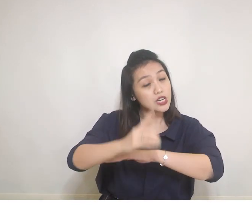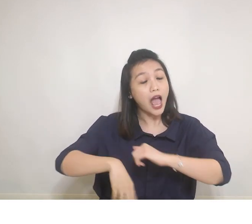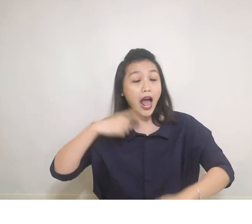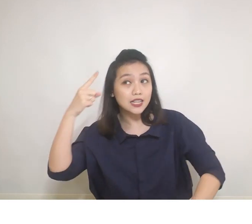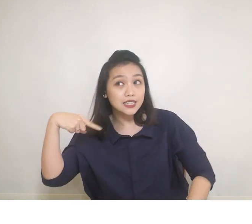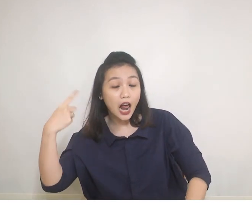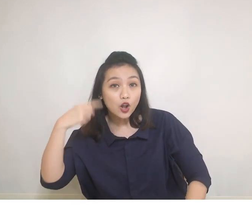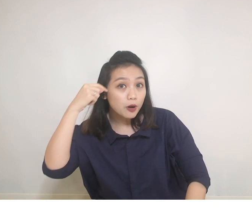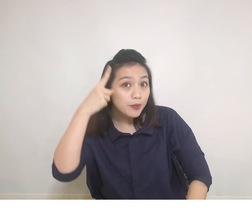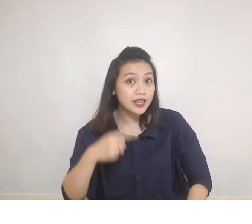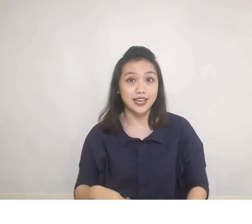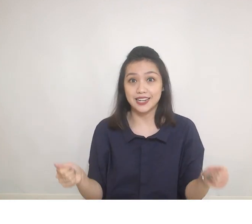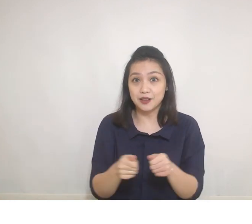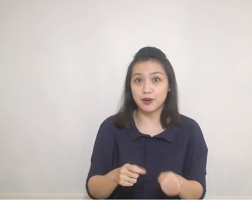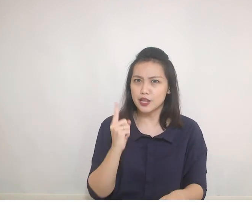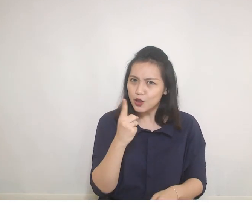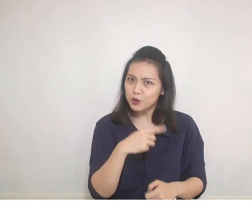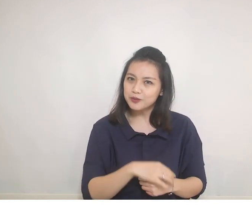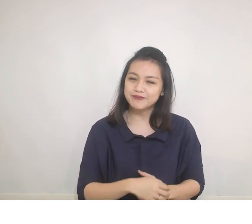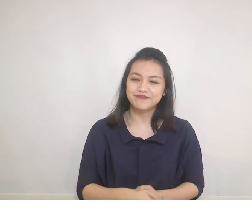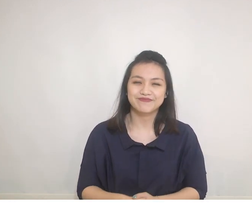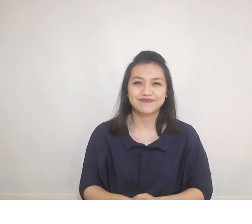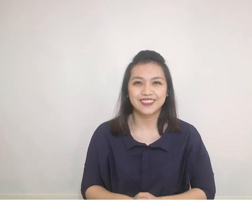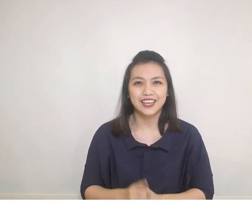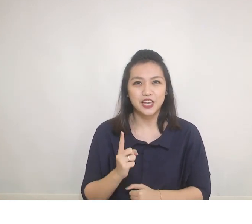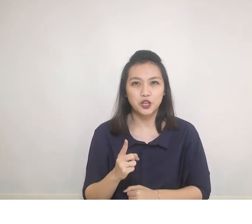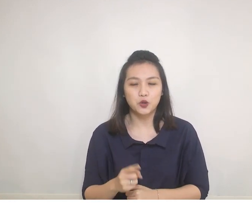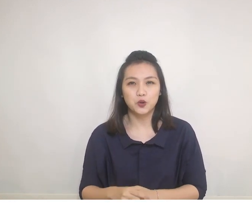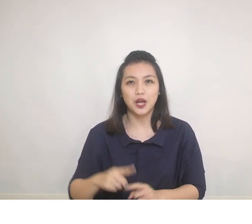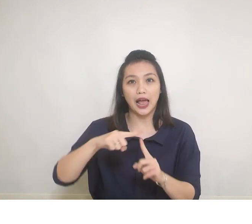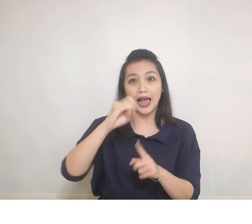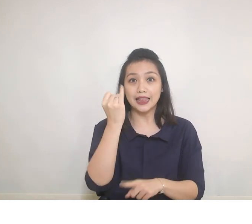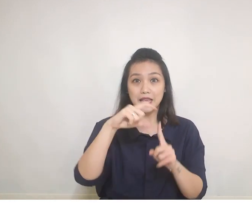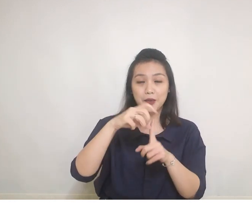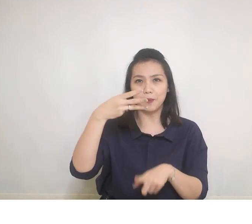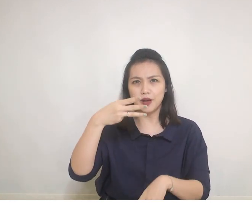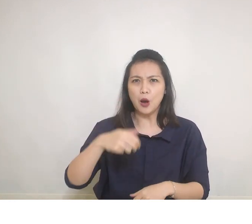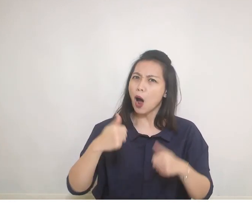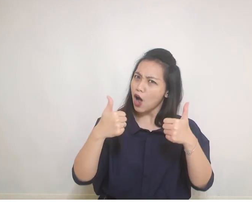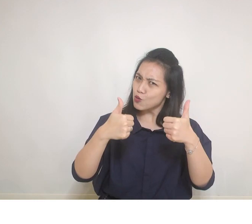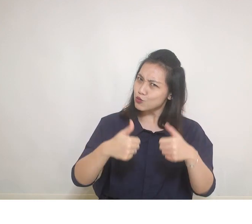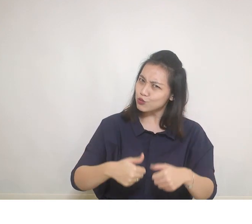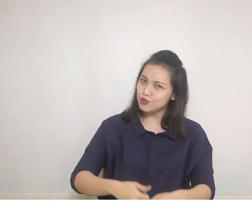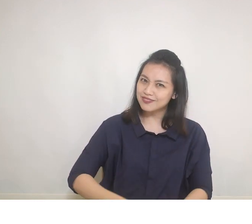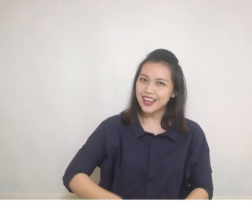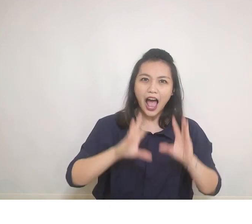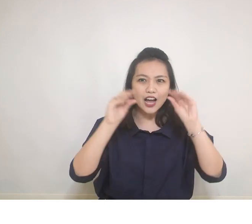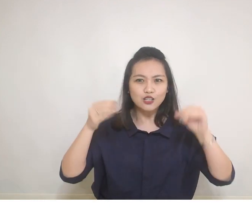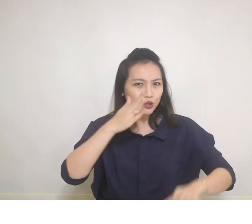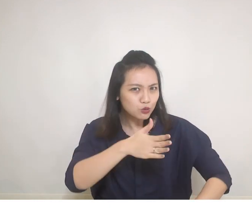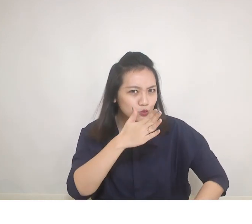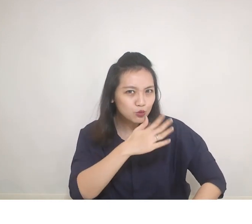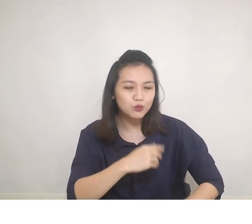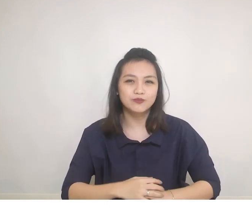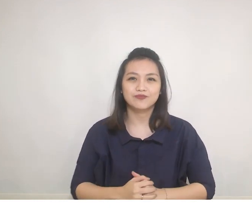adalah karakter yang sebetulnya karakter yang ideal yang dinanti-nantikan orang. Tapi ternyata kalau kita lihat secara firman ternyata ada yang